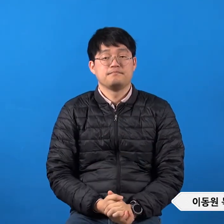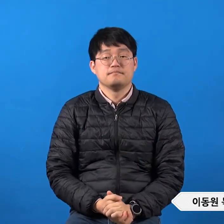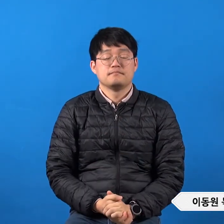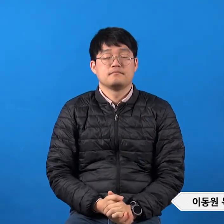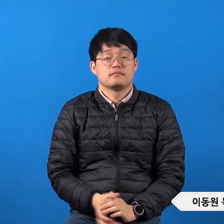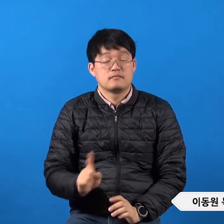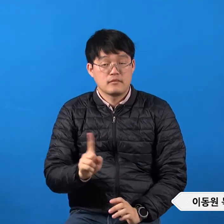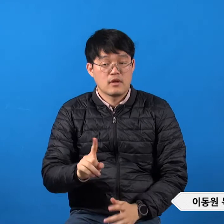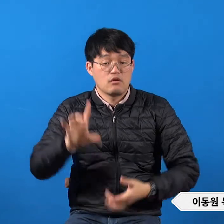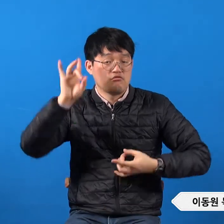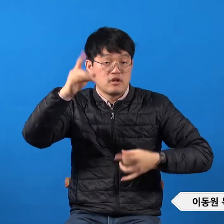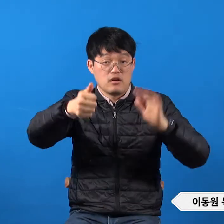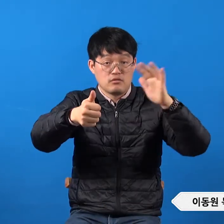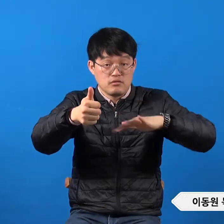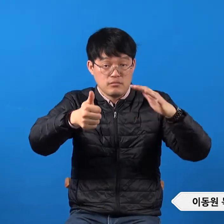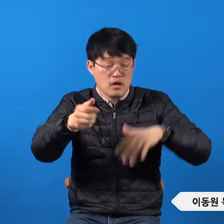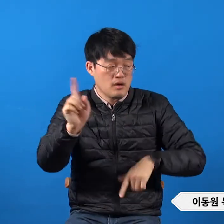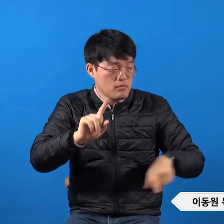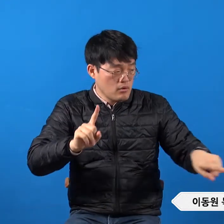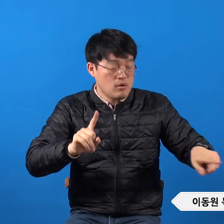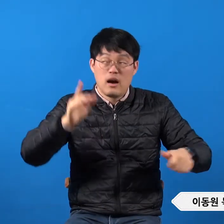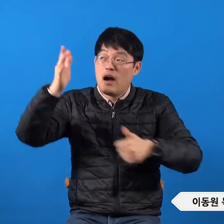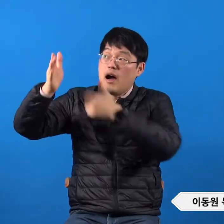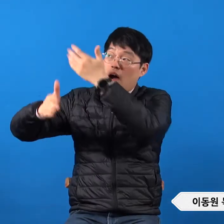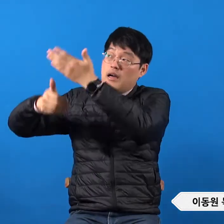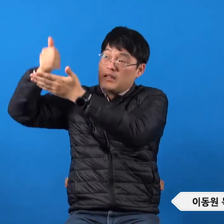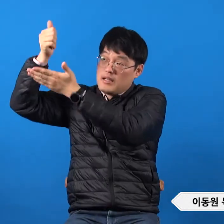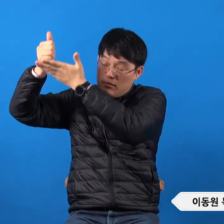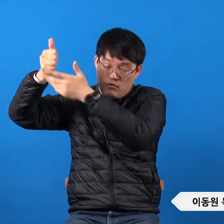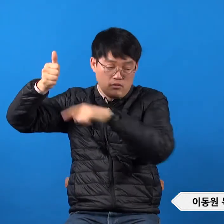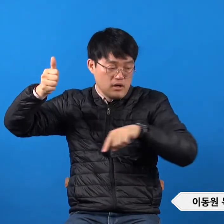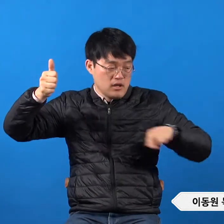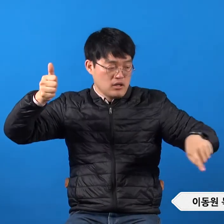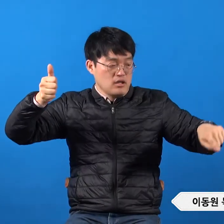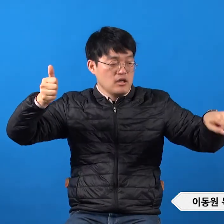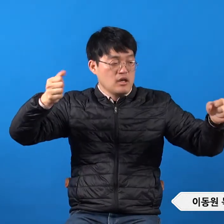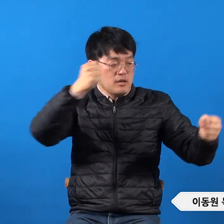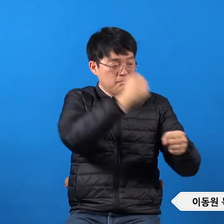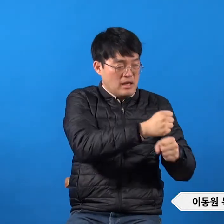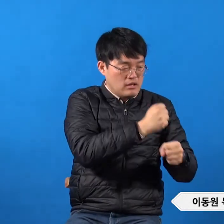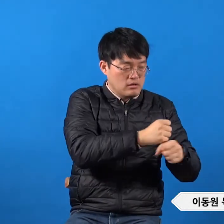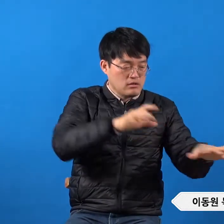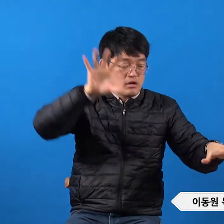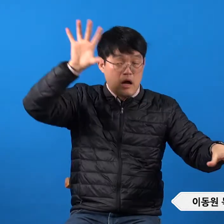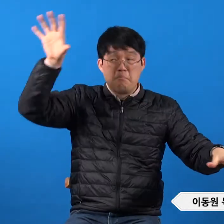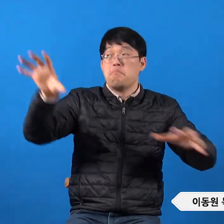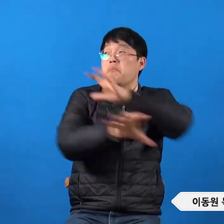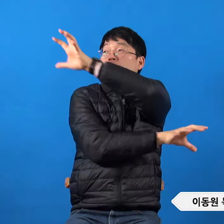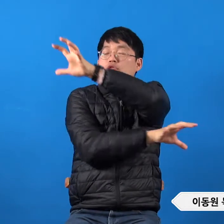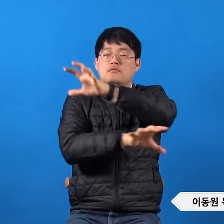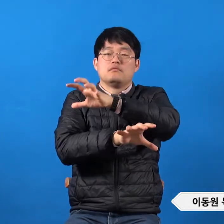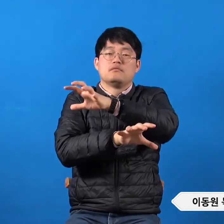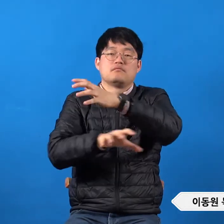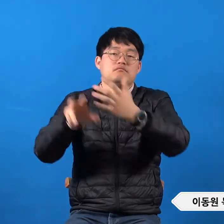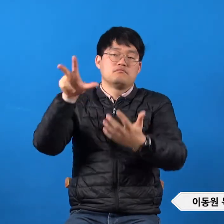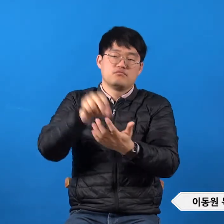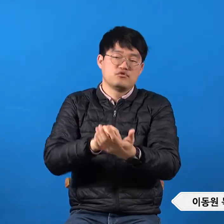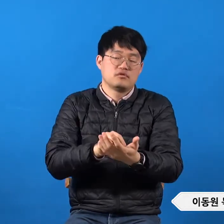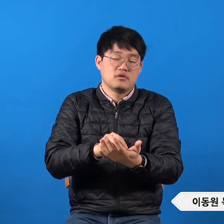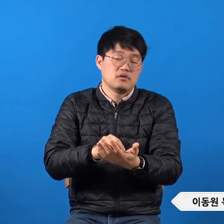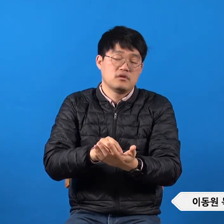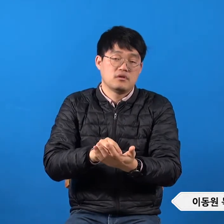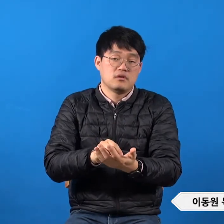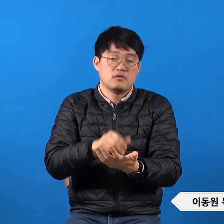우상숭배. 한마디로 우상숭배의 본질은 하나님과 피조물을 바꾸는 것입니다. 하나님과 피조물을 바꾸는